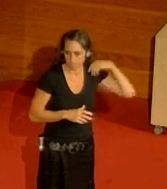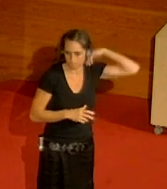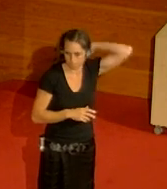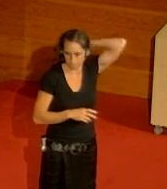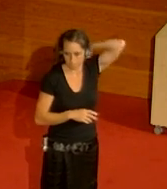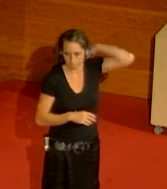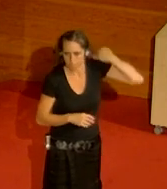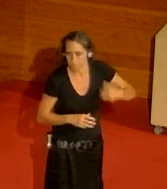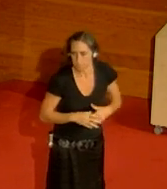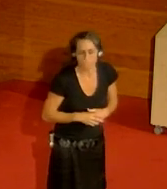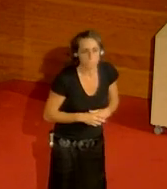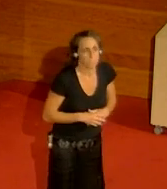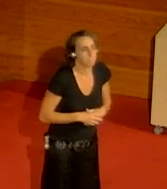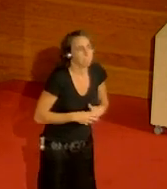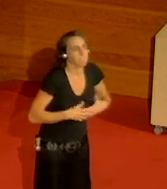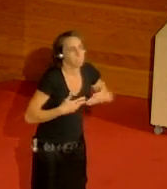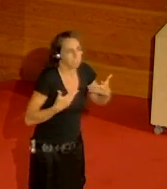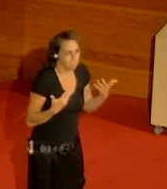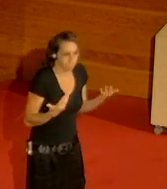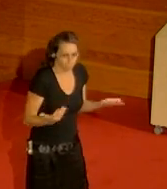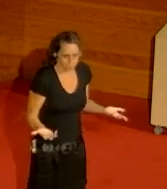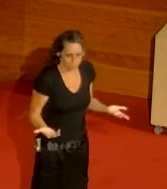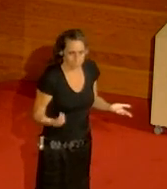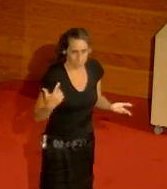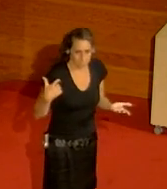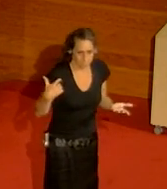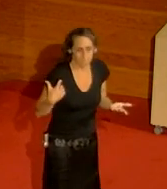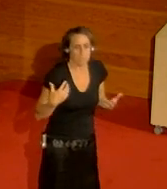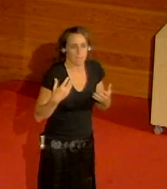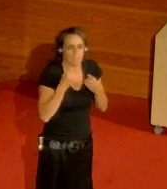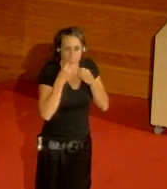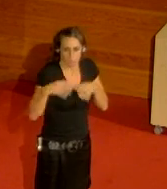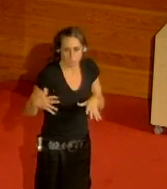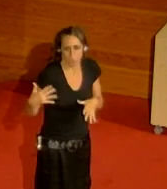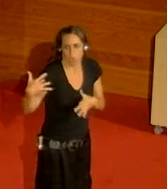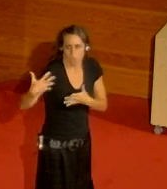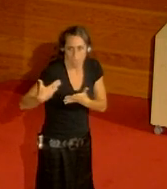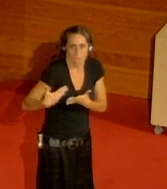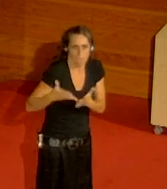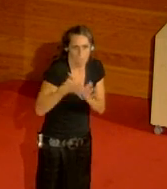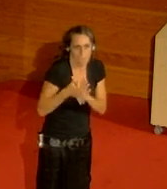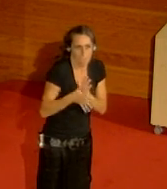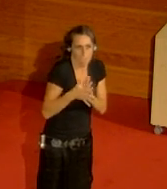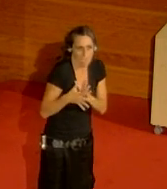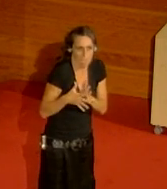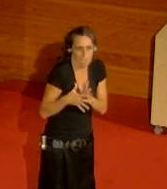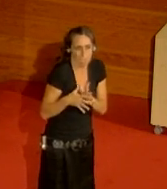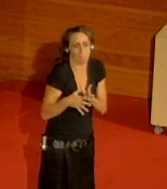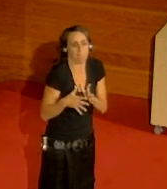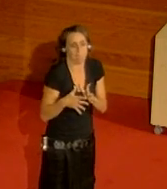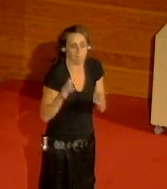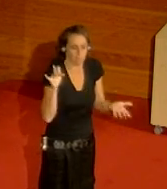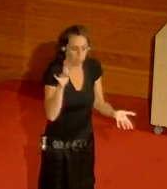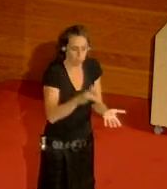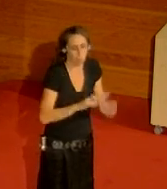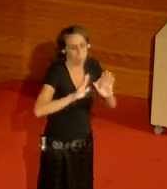Bueno entonces toda esta todo este recorrido por la historia reciente de Israel es la que nos lleva a el